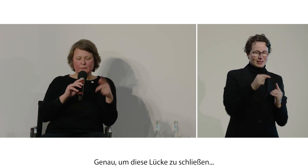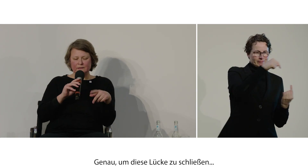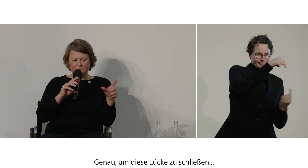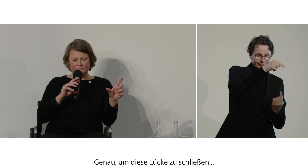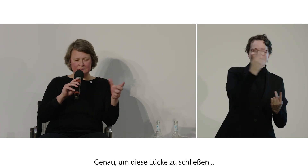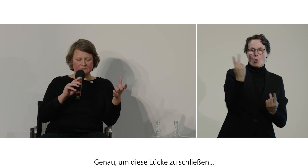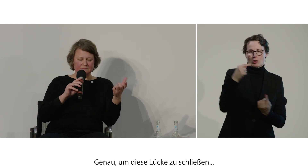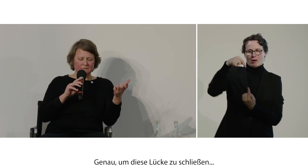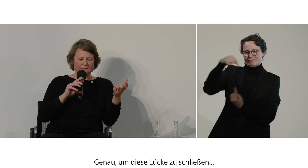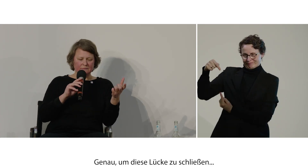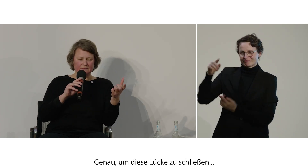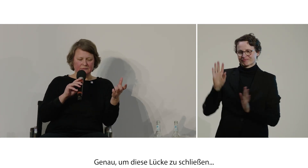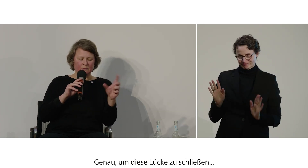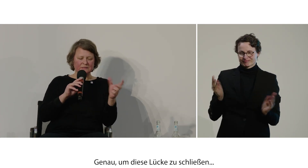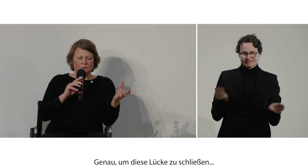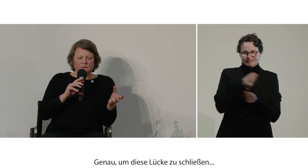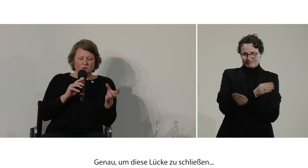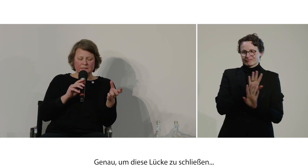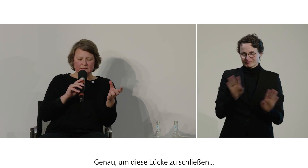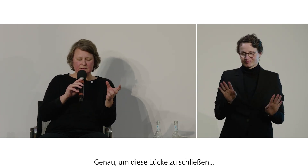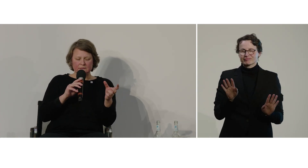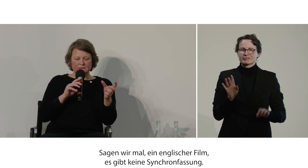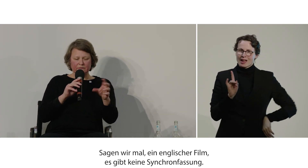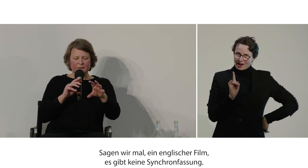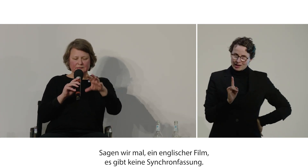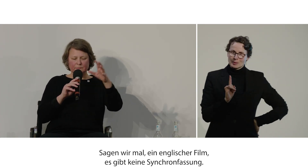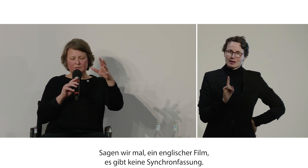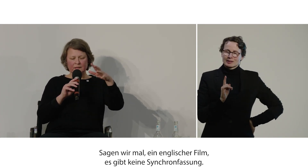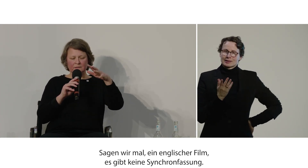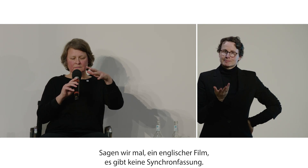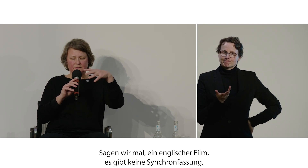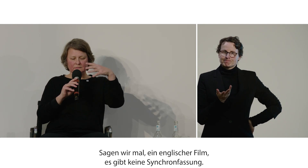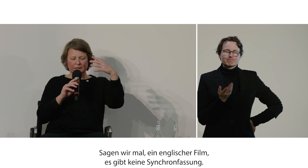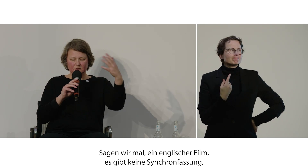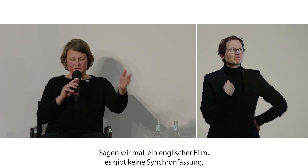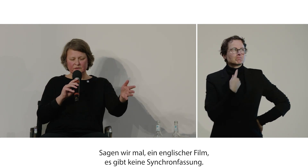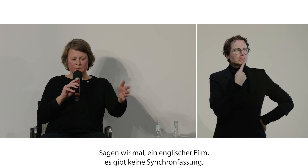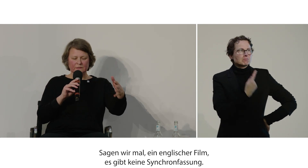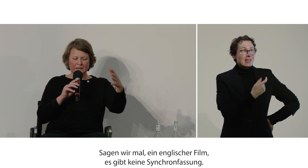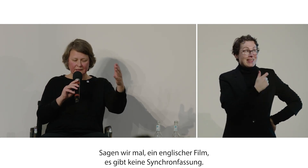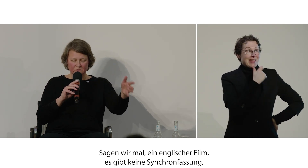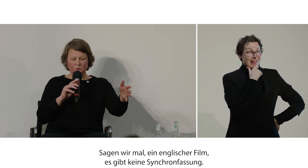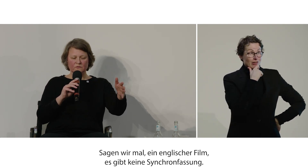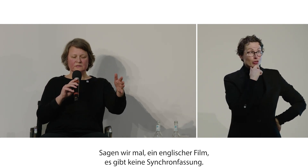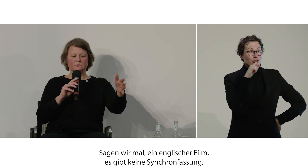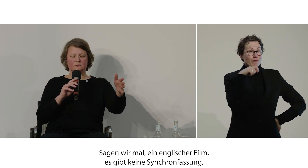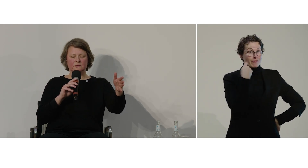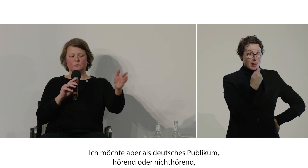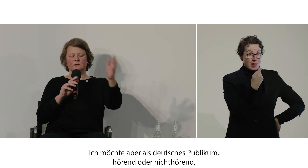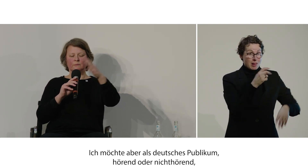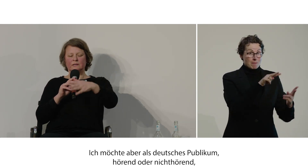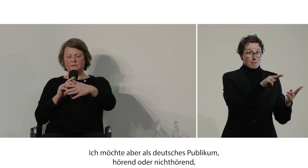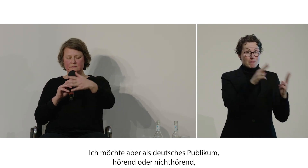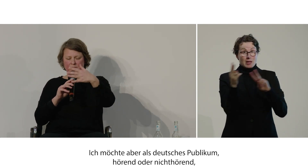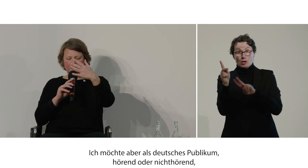Genau, aber diese, ja, um diese Lücke zu schließen, sagen wir mal, es gibt einen englischen Film, es gibt keine Synchronfassung.